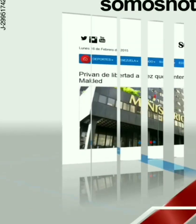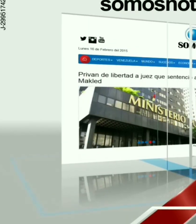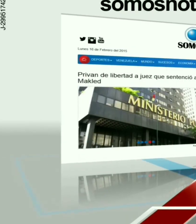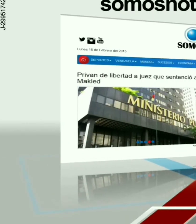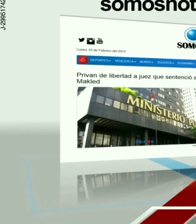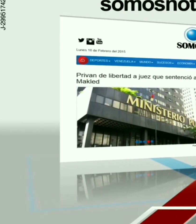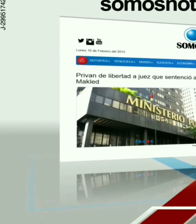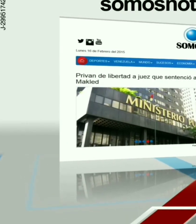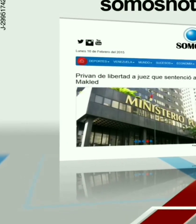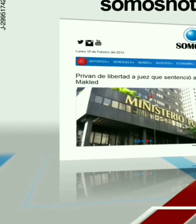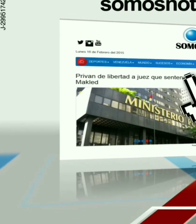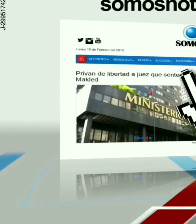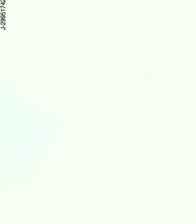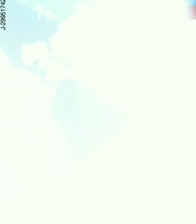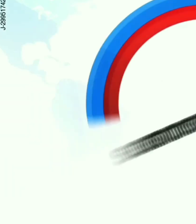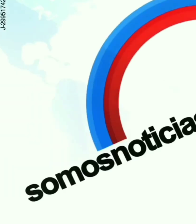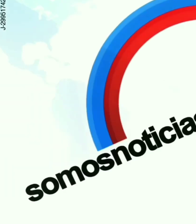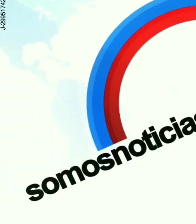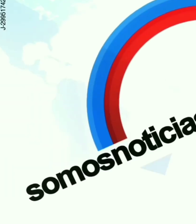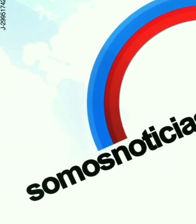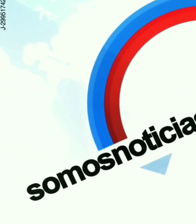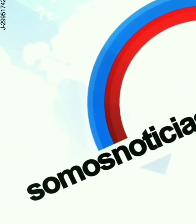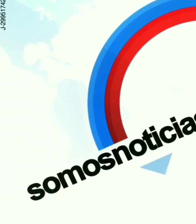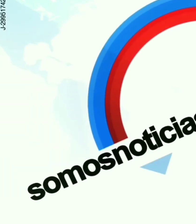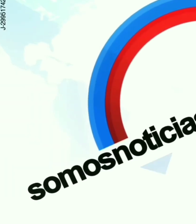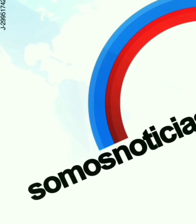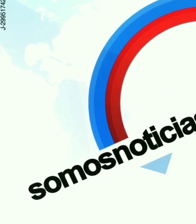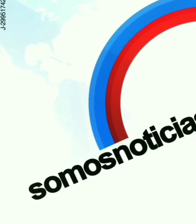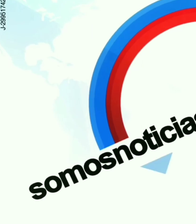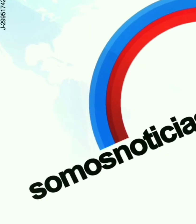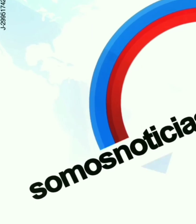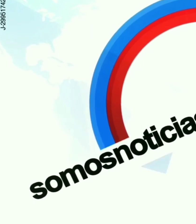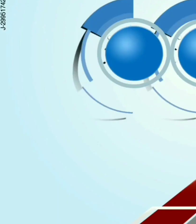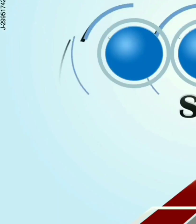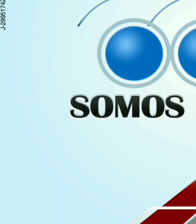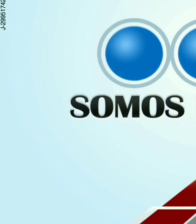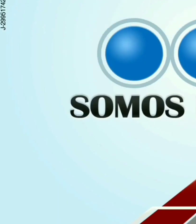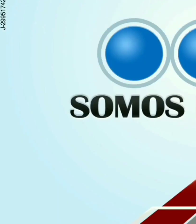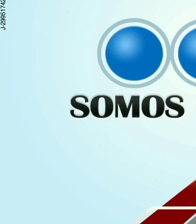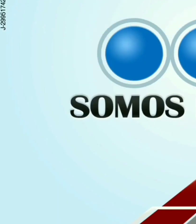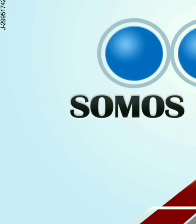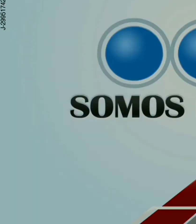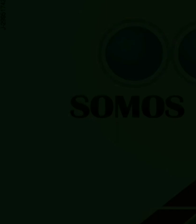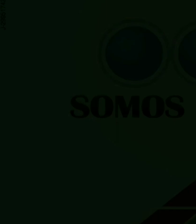Para ampliar más esta información, visita somosnoticias.com.ve.